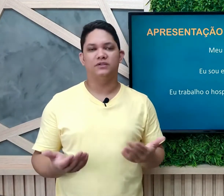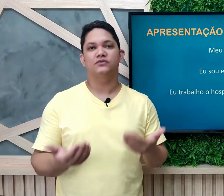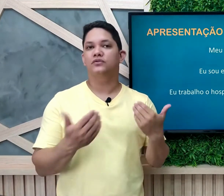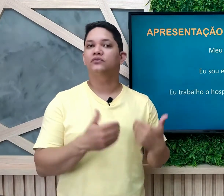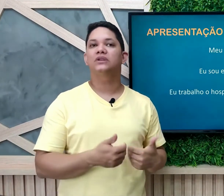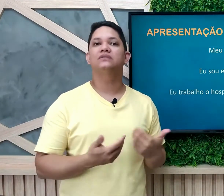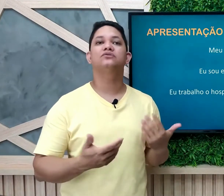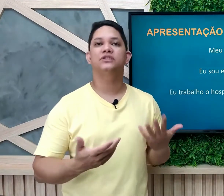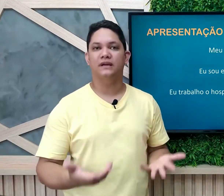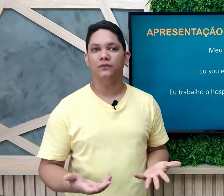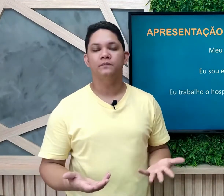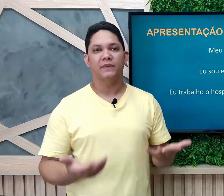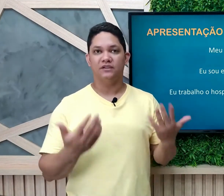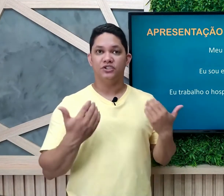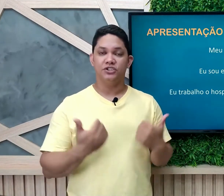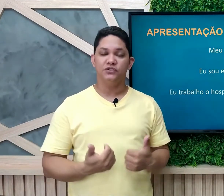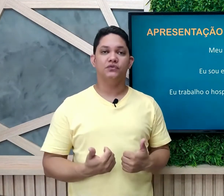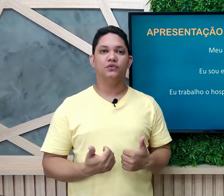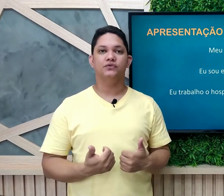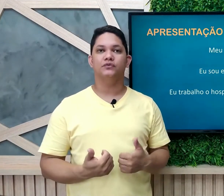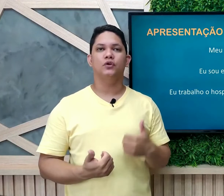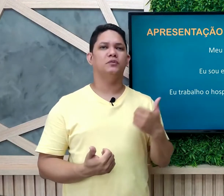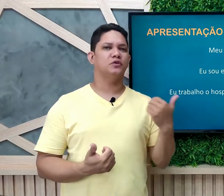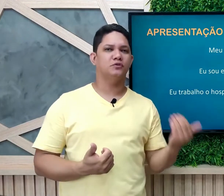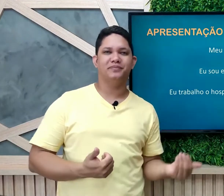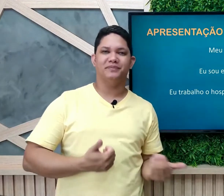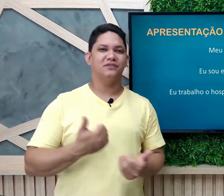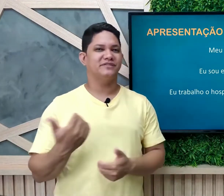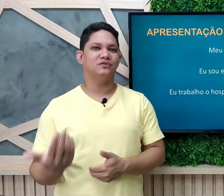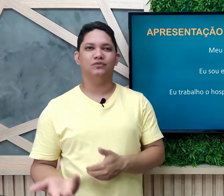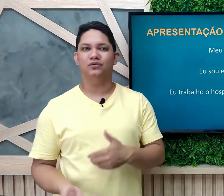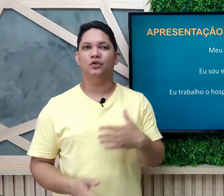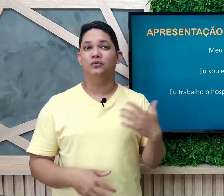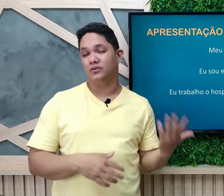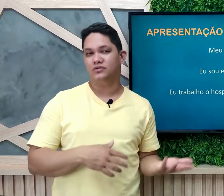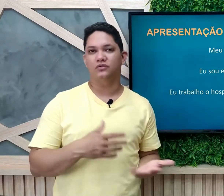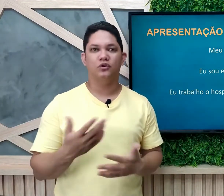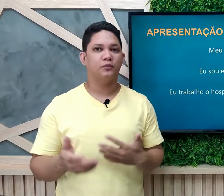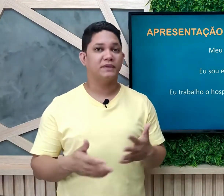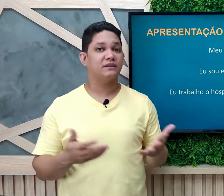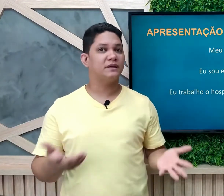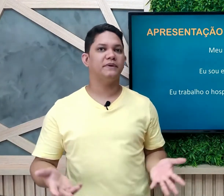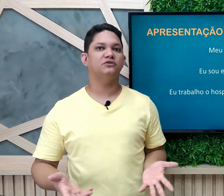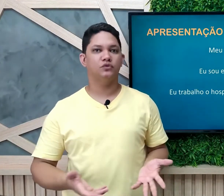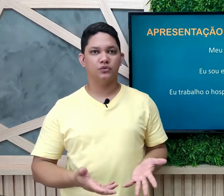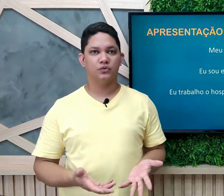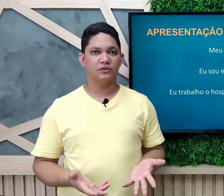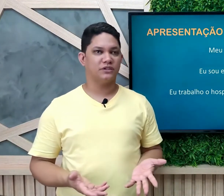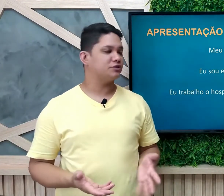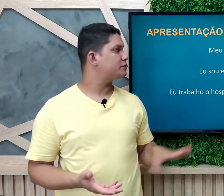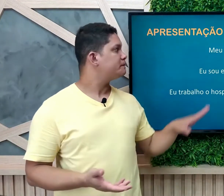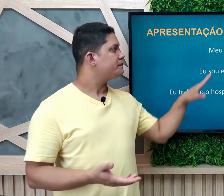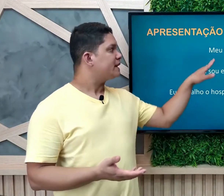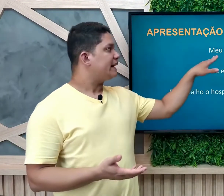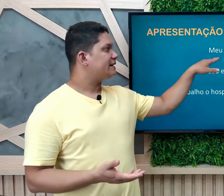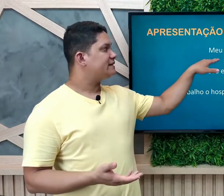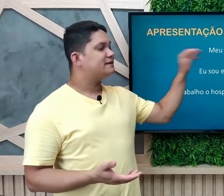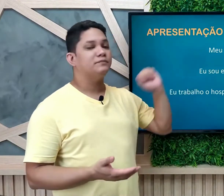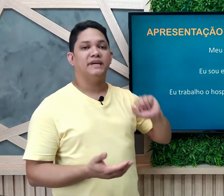eu sou fulano de tal. A gente diz o nosso nome, nosso primeiro, segundo nome, o nosso nome completo, depende muito do contexto. Aqui também a